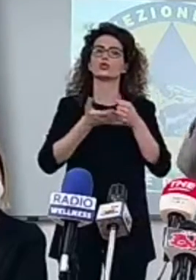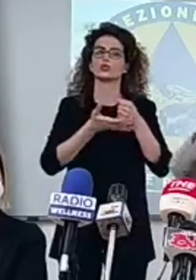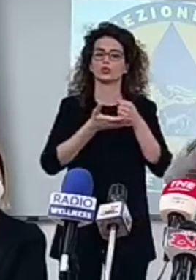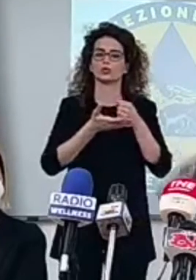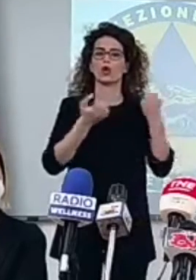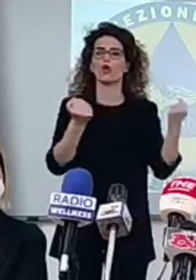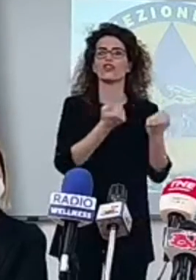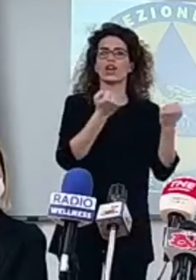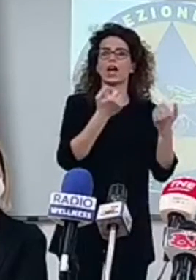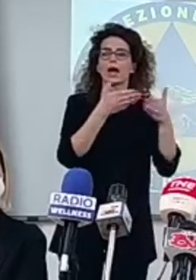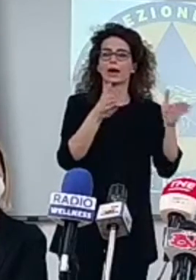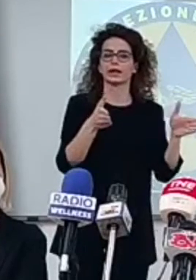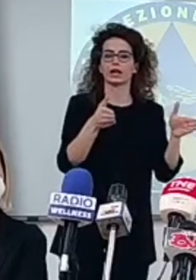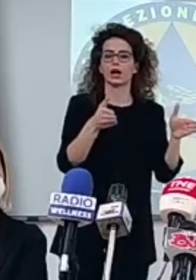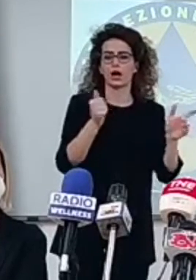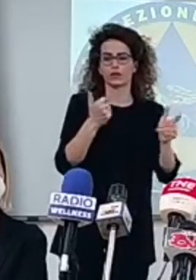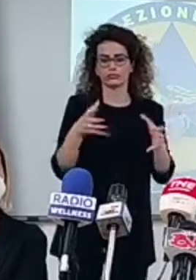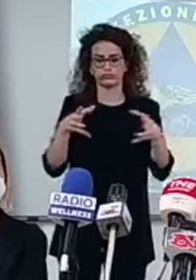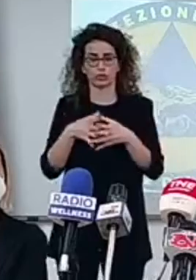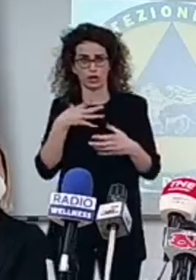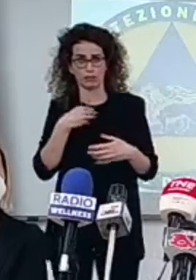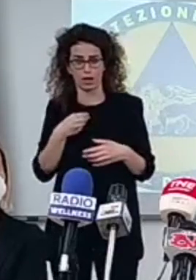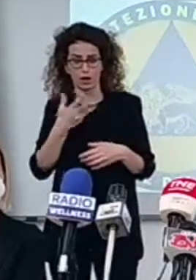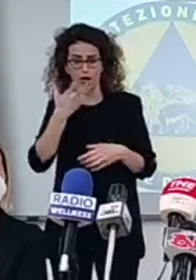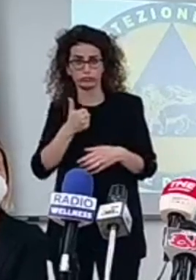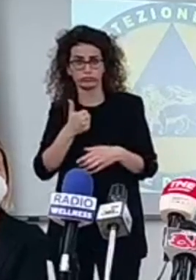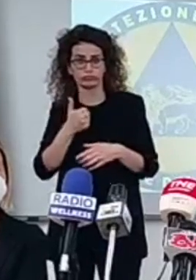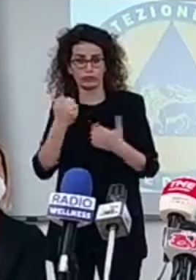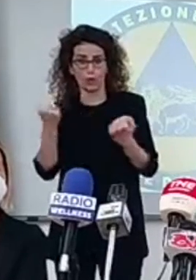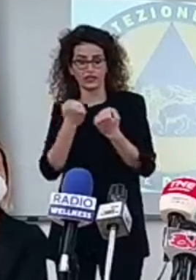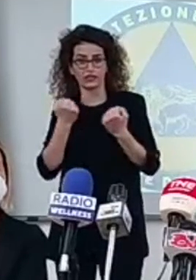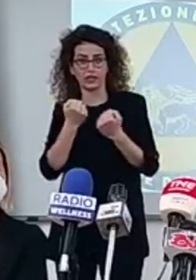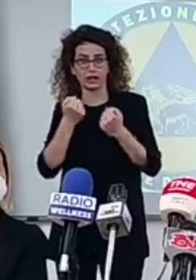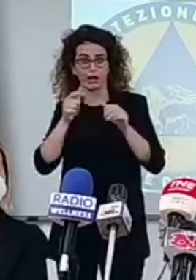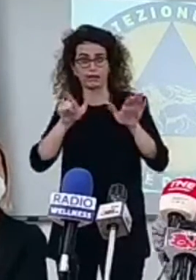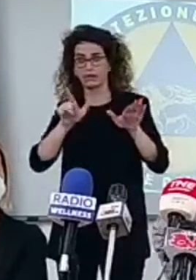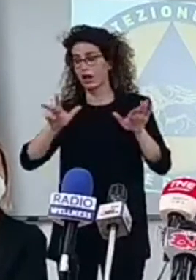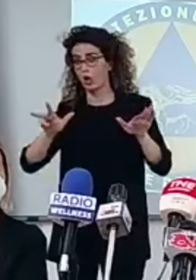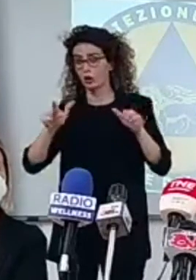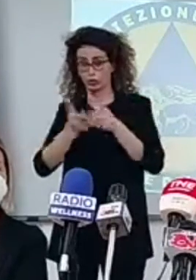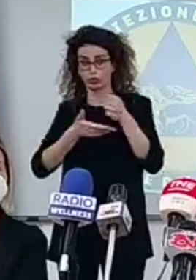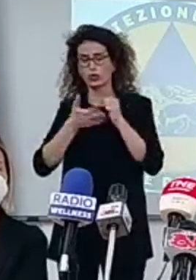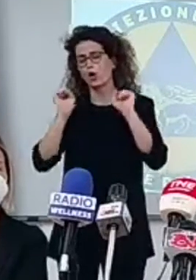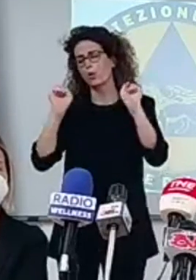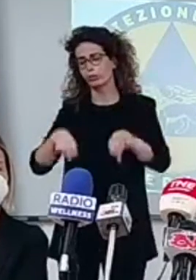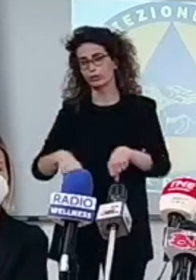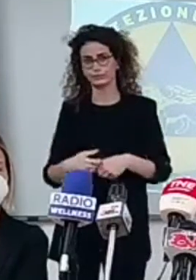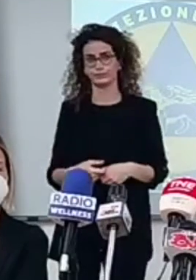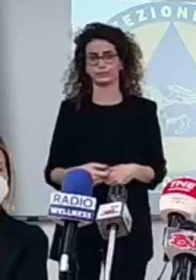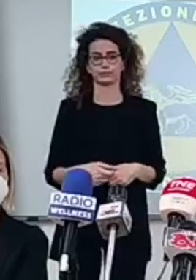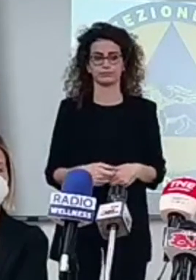centri zona bianca se vuoi fare la fiera dal set di dall 8 di giugno la puoi fare